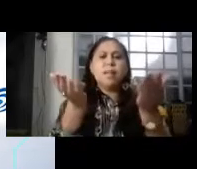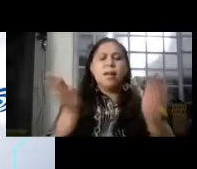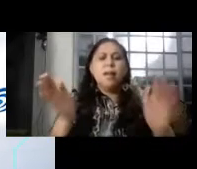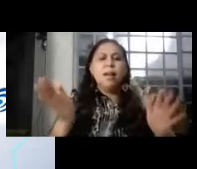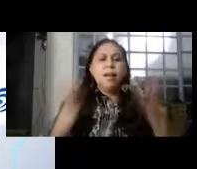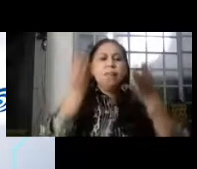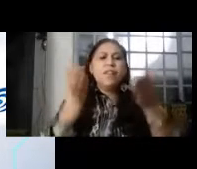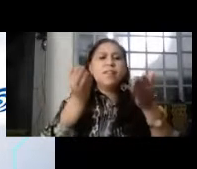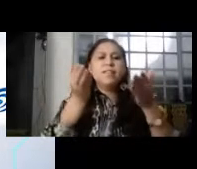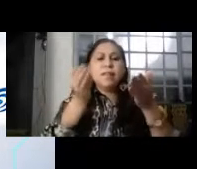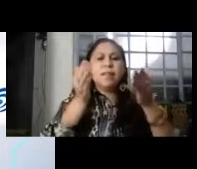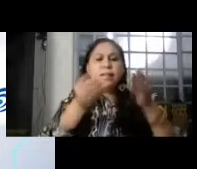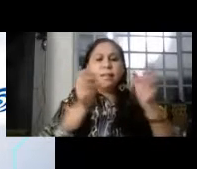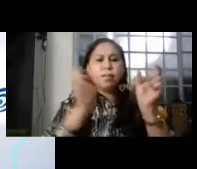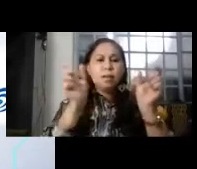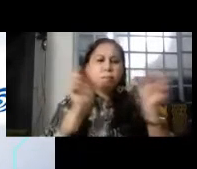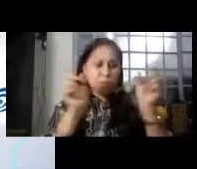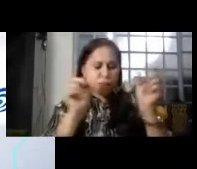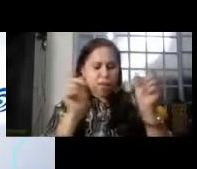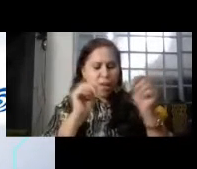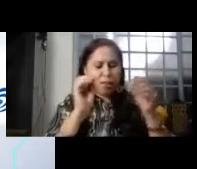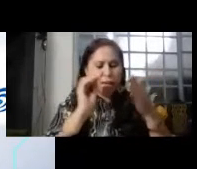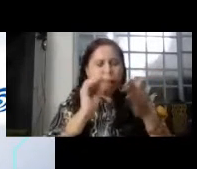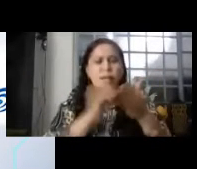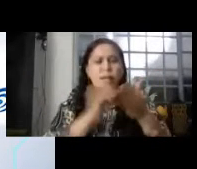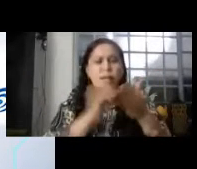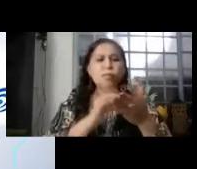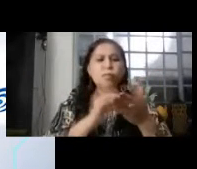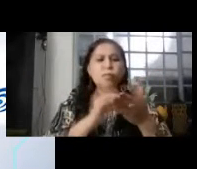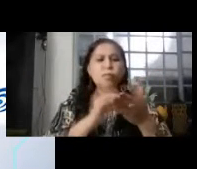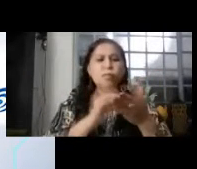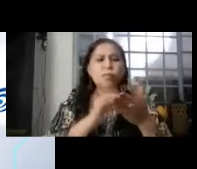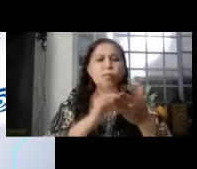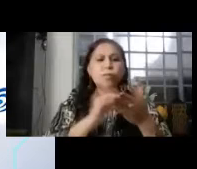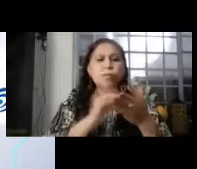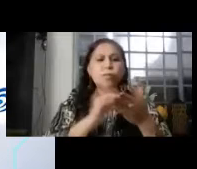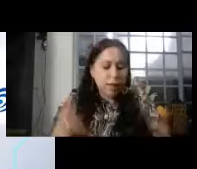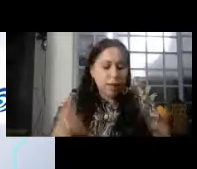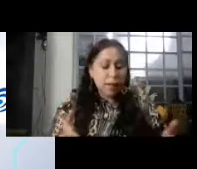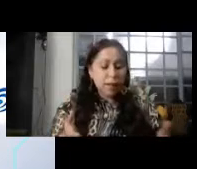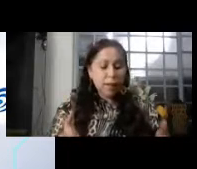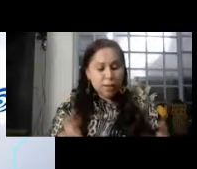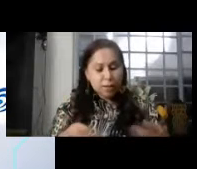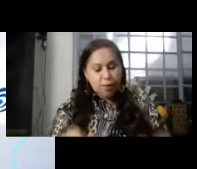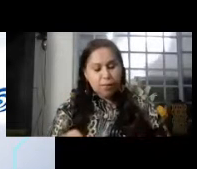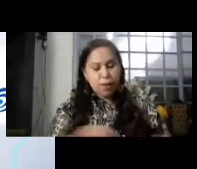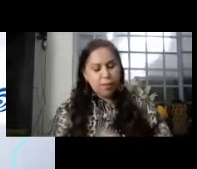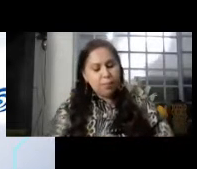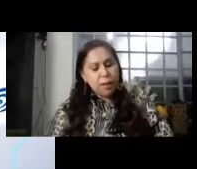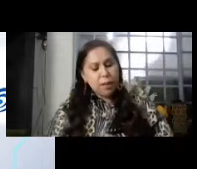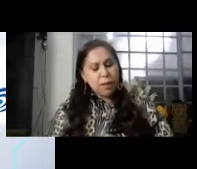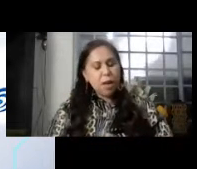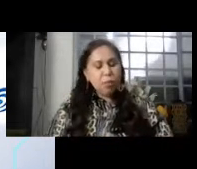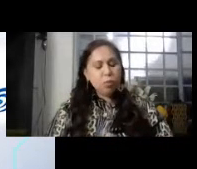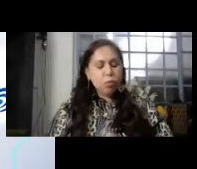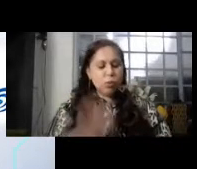enfatizar. Enfatizar quer dizer, eu quero mostrar que aquilo está mais importante dentro da minha fala.